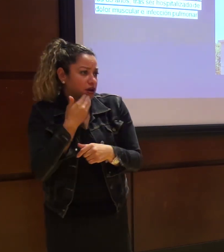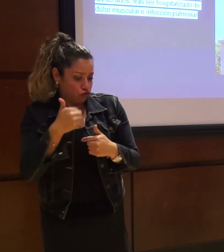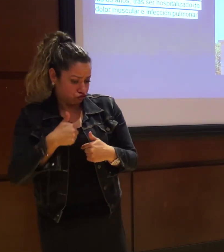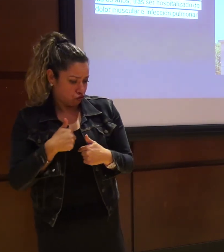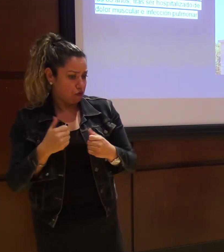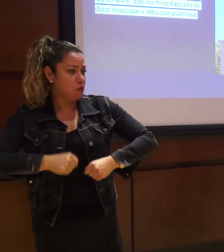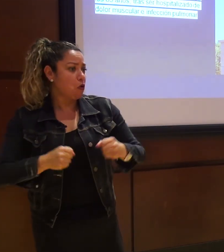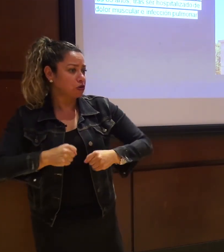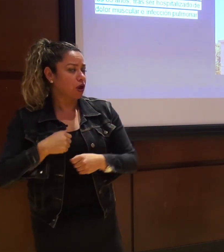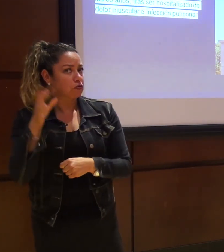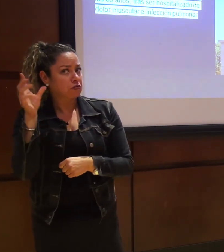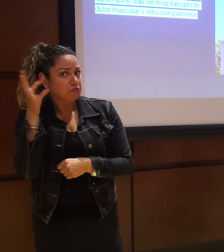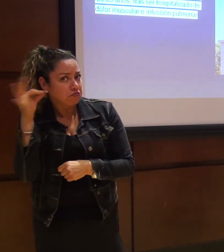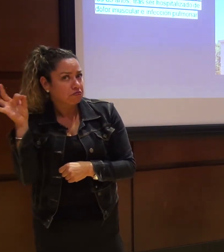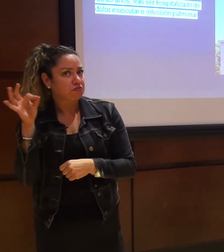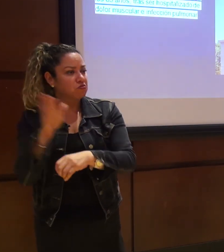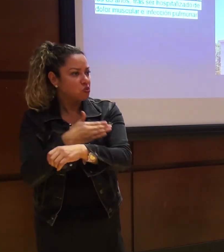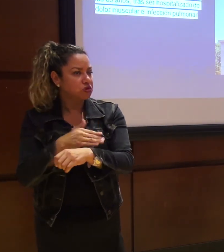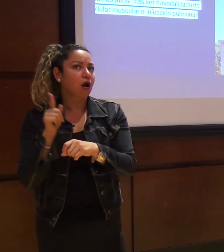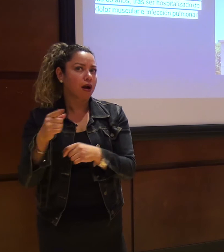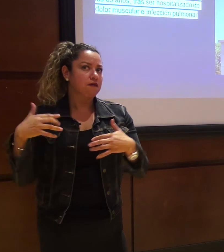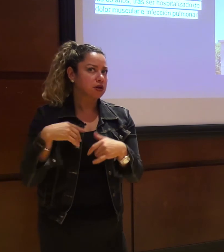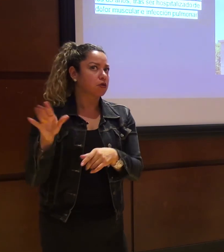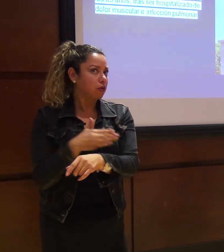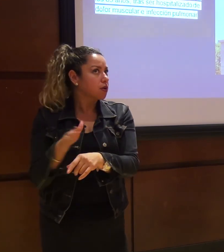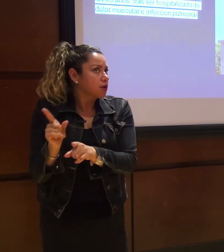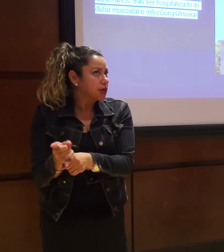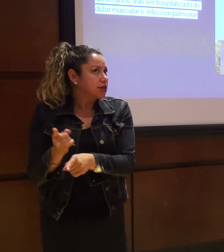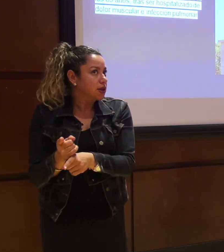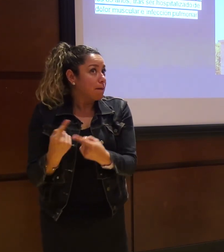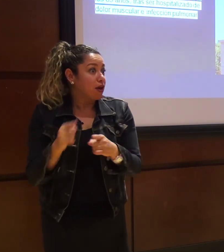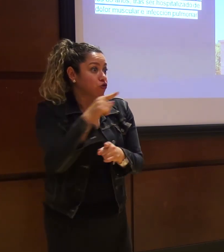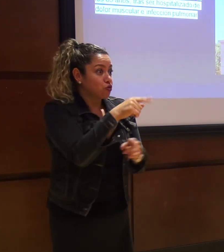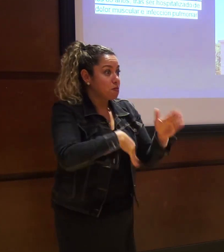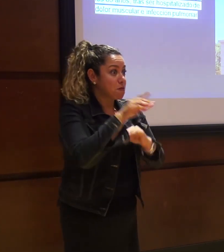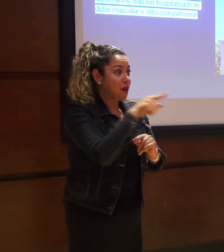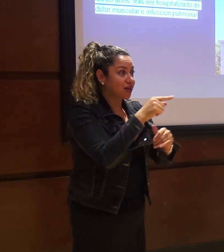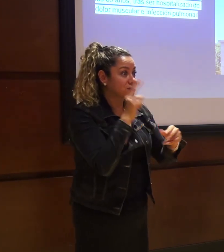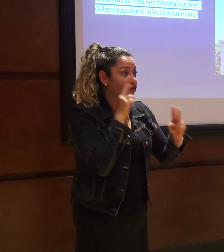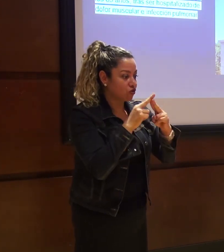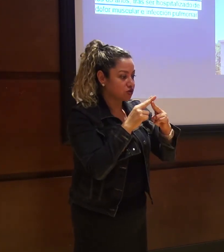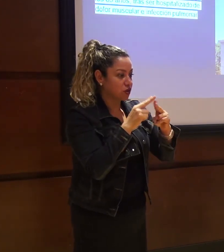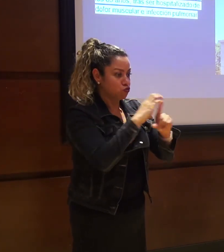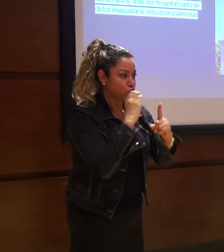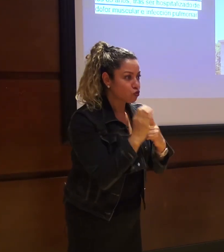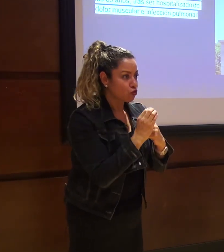música pues que tiene un ritmo, pero si alguien conoce el contexto geográfico y cultural, pues le da